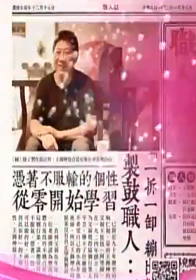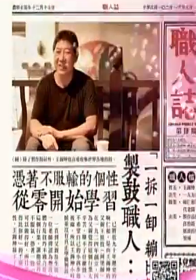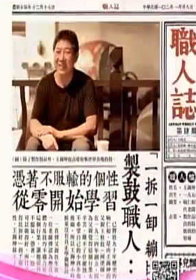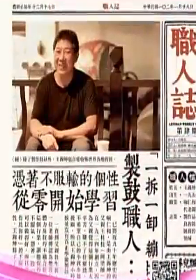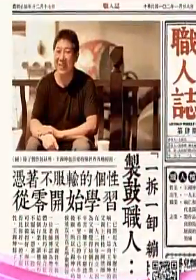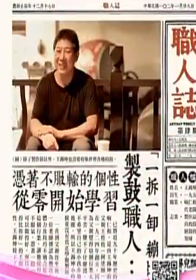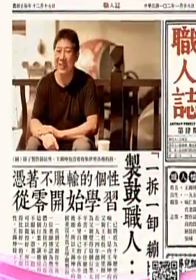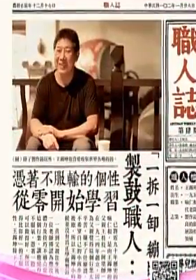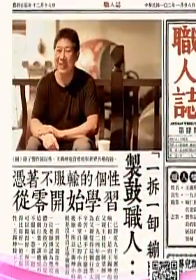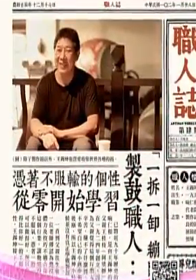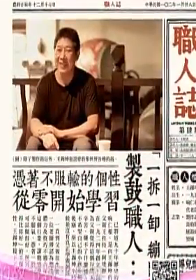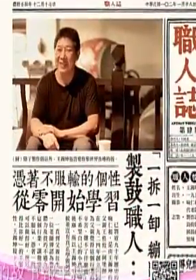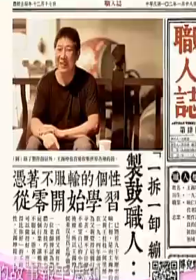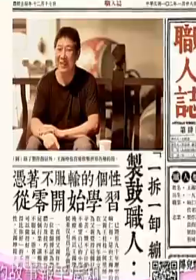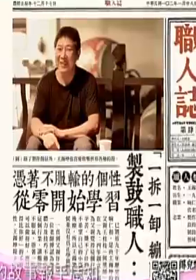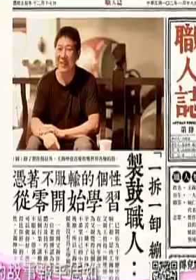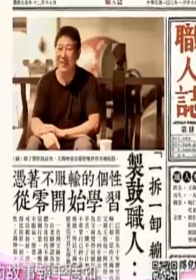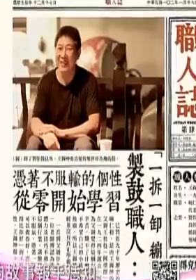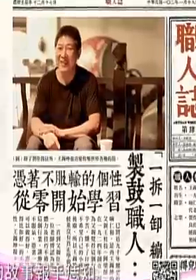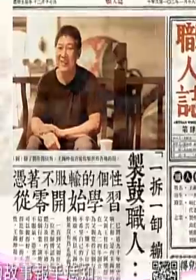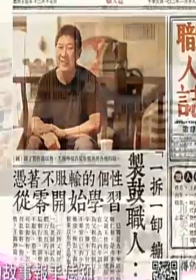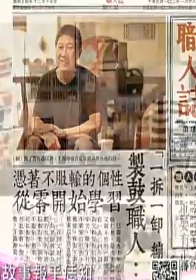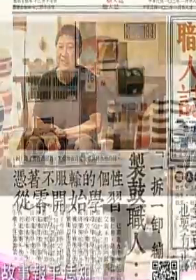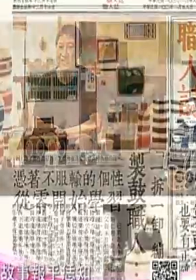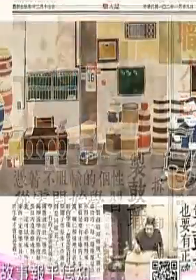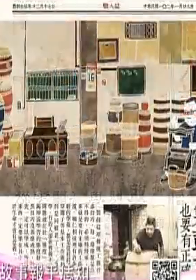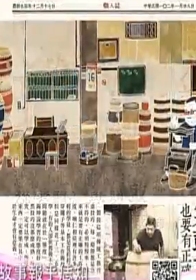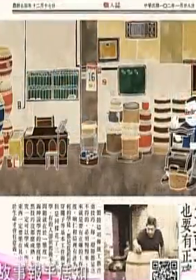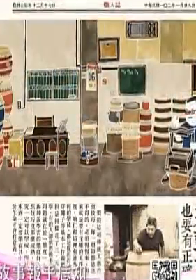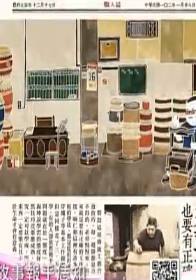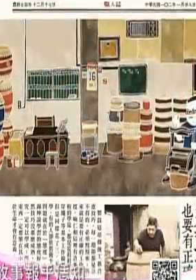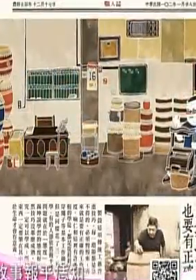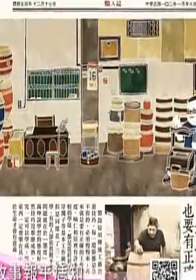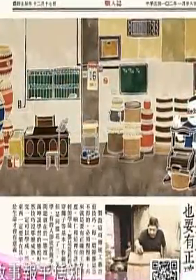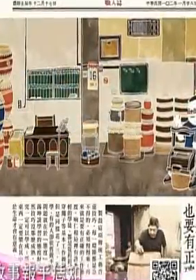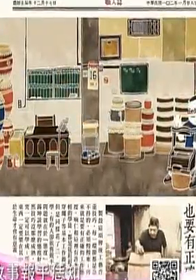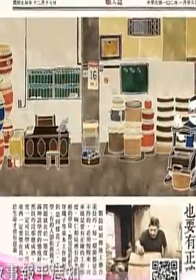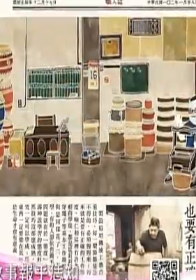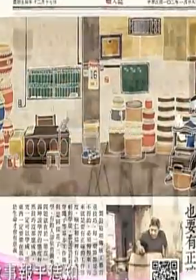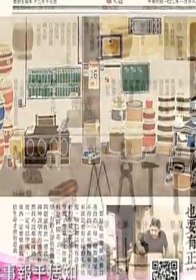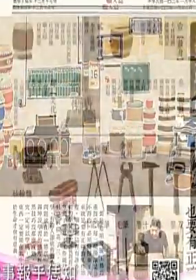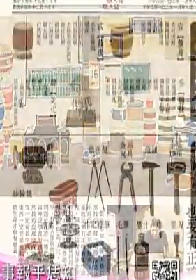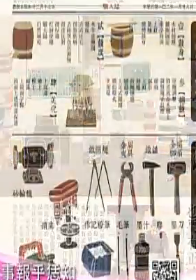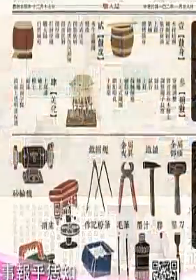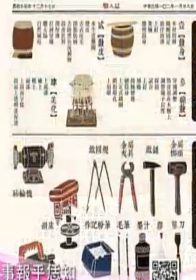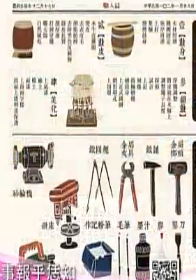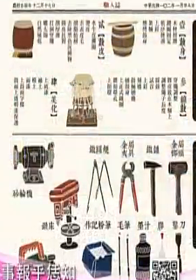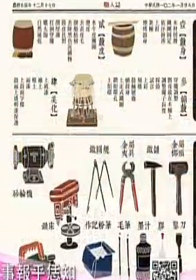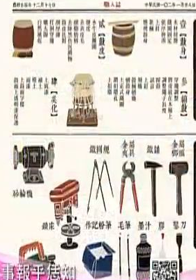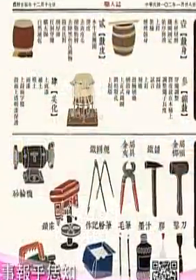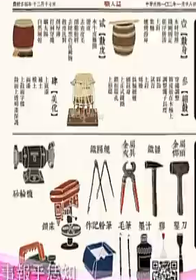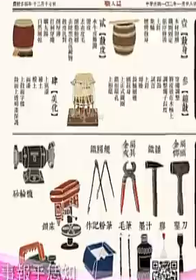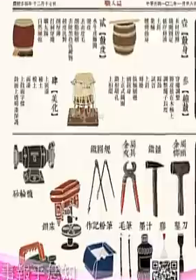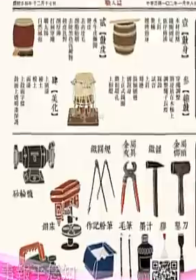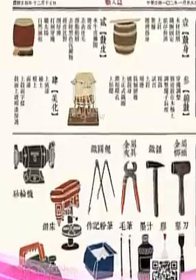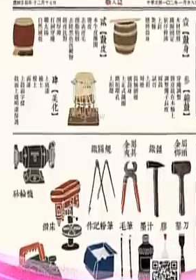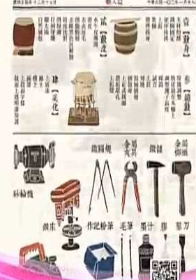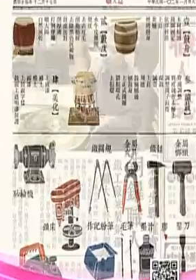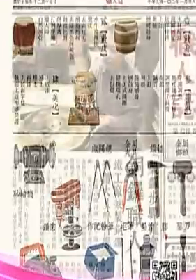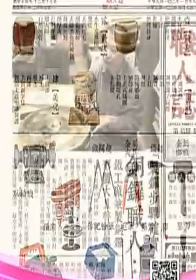职人制以1年52周的周报形式介绍52个传统工艺职人，希望让新时代的年轻